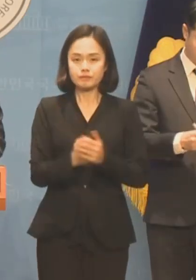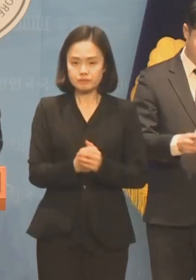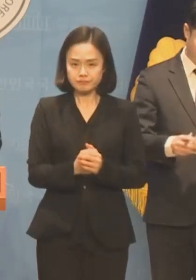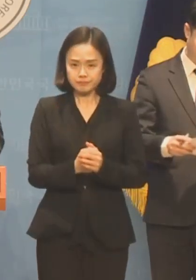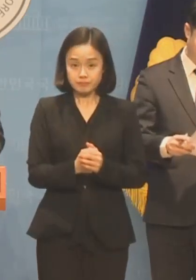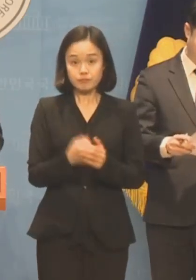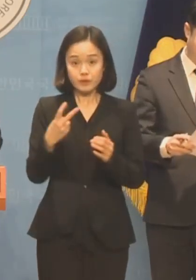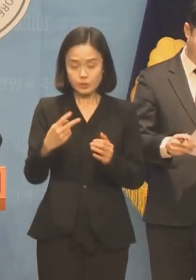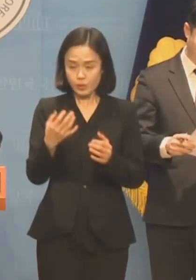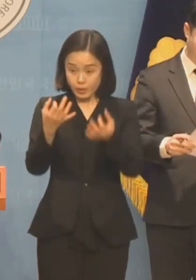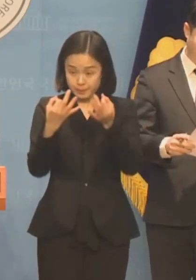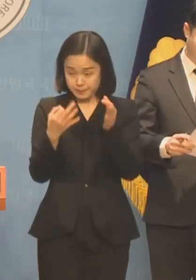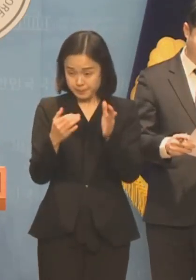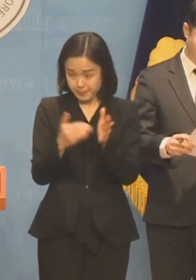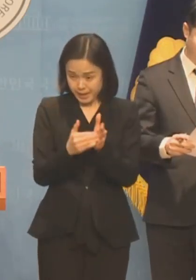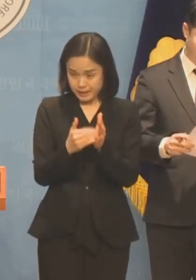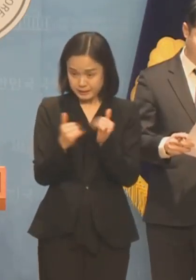달합니다.